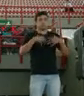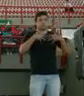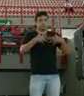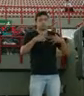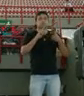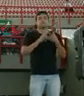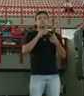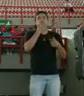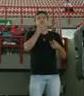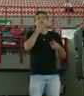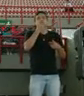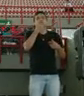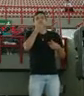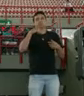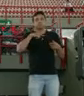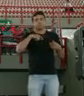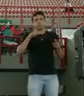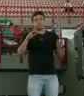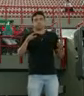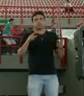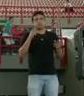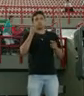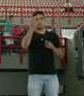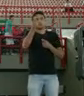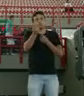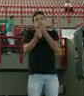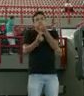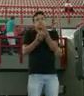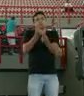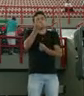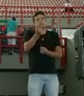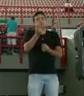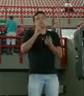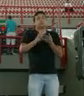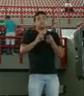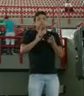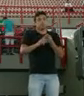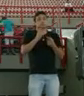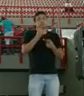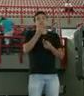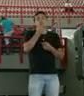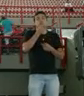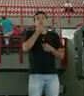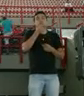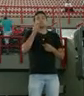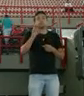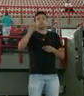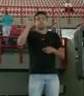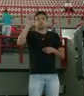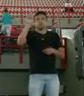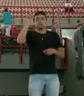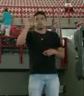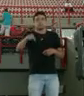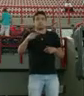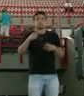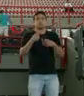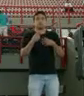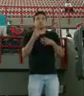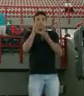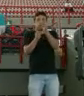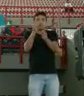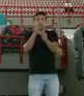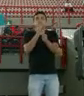Os homens secretam prolactina muito pouco. E nos homens a função nada tem a ver com a produção de